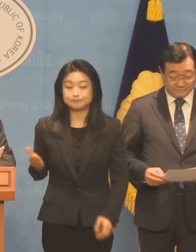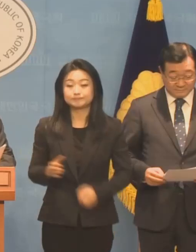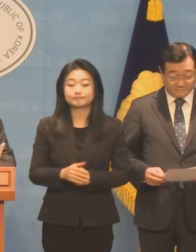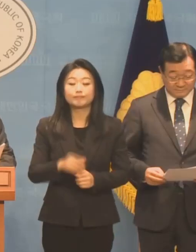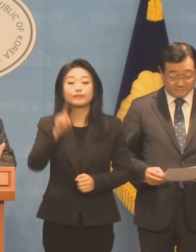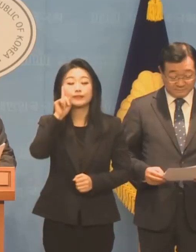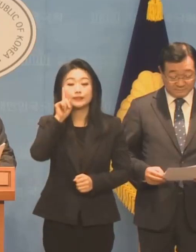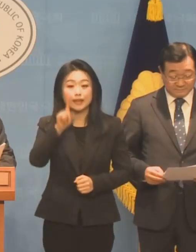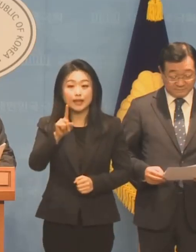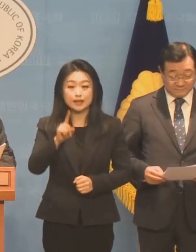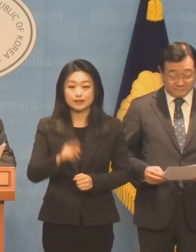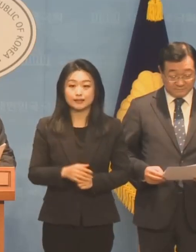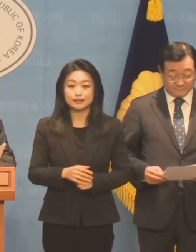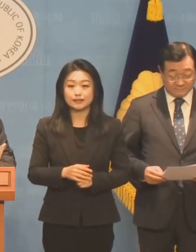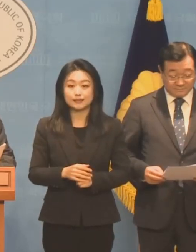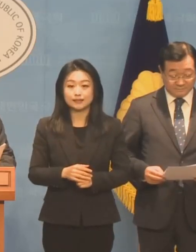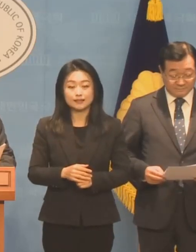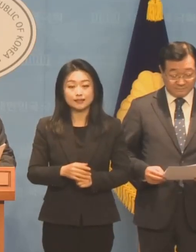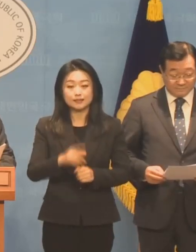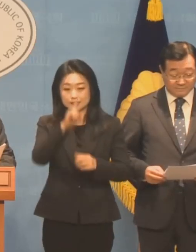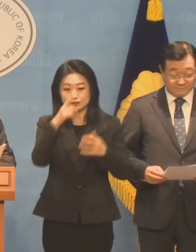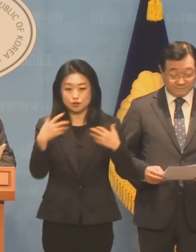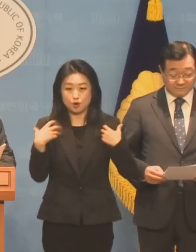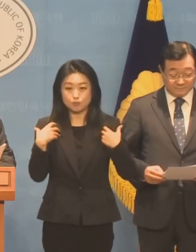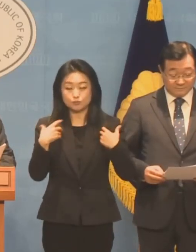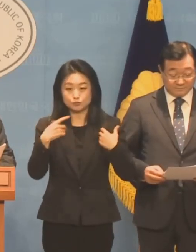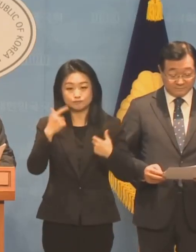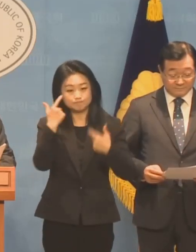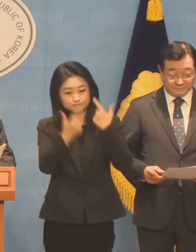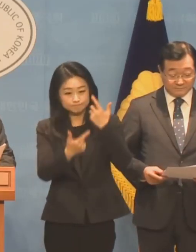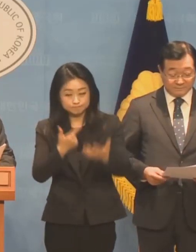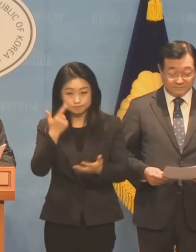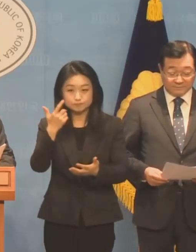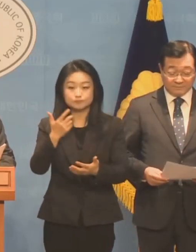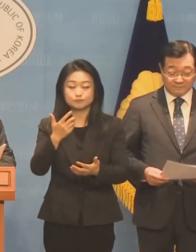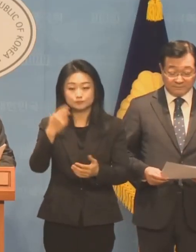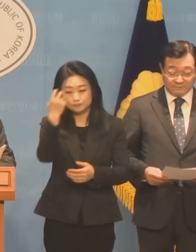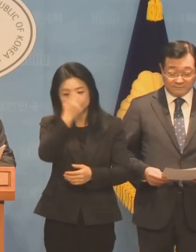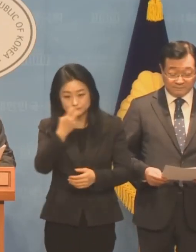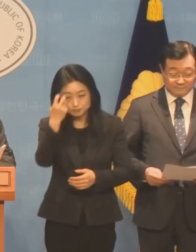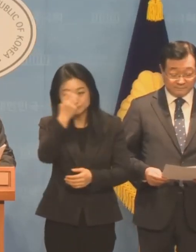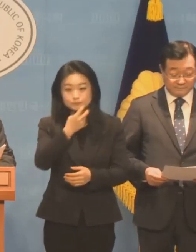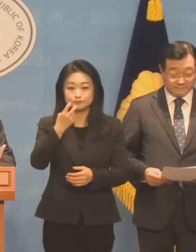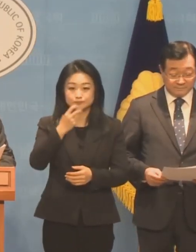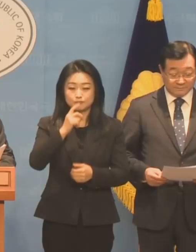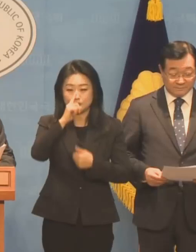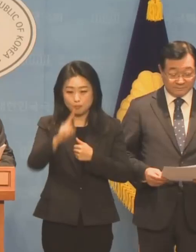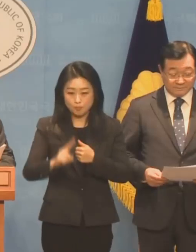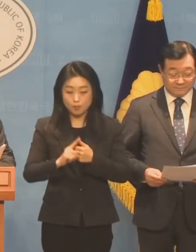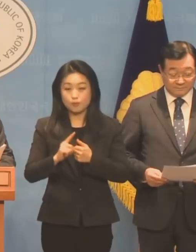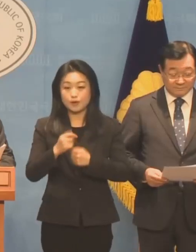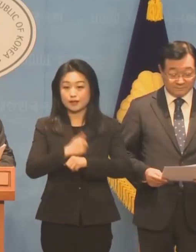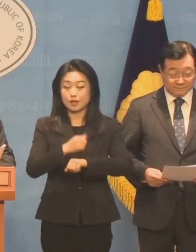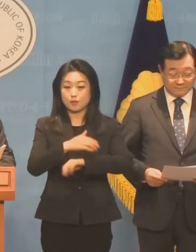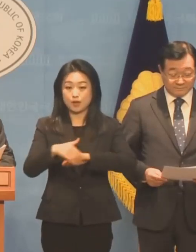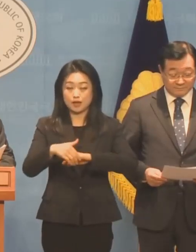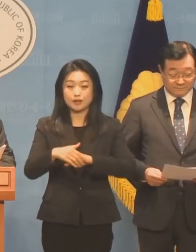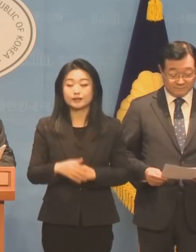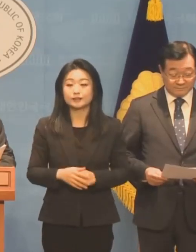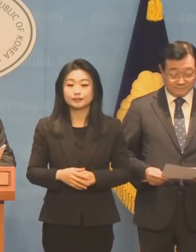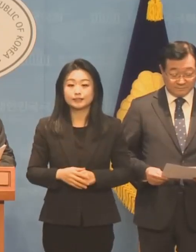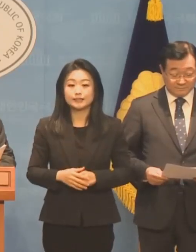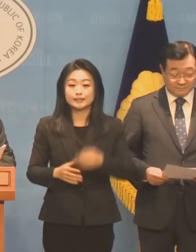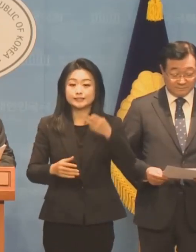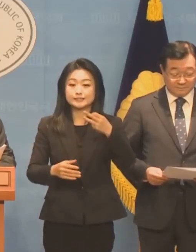내일 기간 보고를 시작으로 본격적인 조사 활동을 돌입합니다. 국조특위는